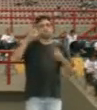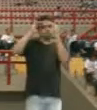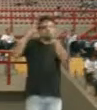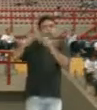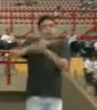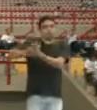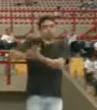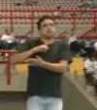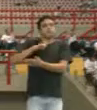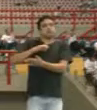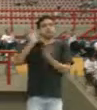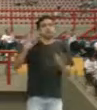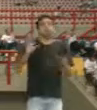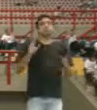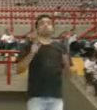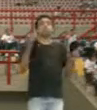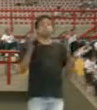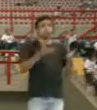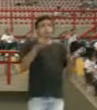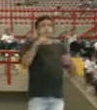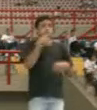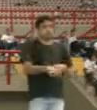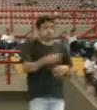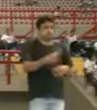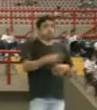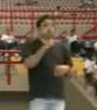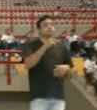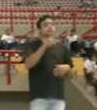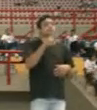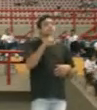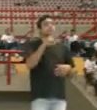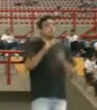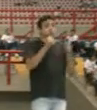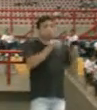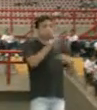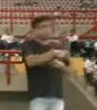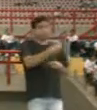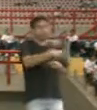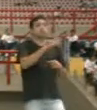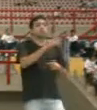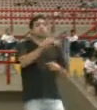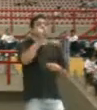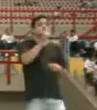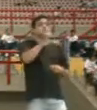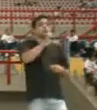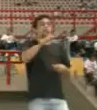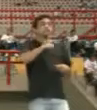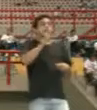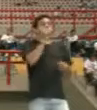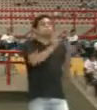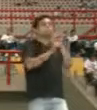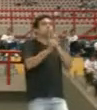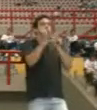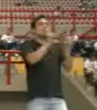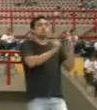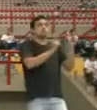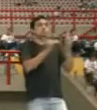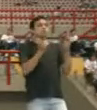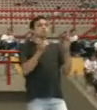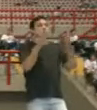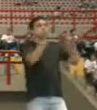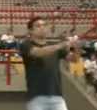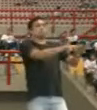várias vezes. Hoje, modernamente, na pós-modernidade, as mulheres já têm conquistado plena